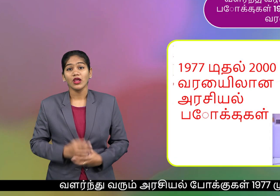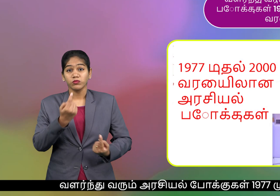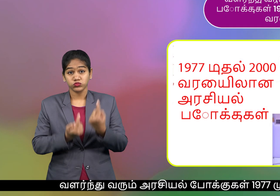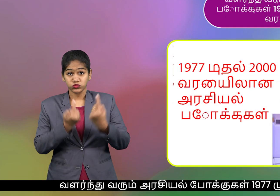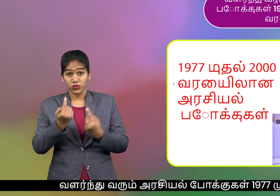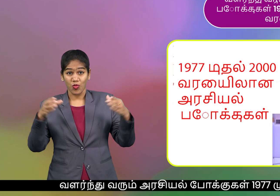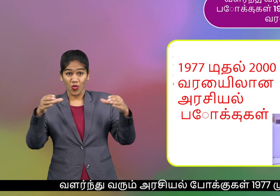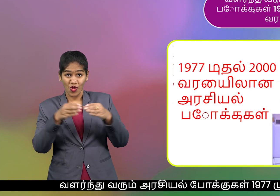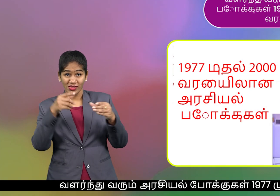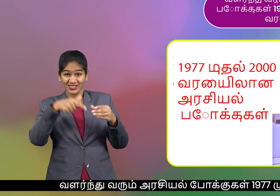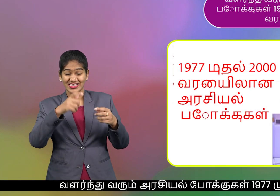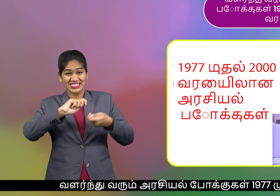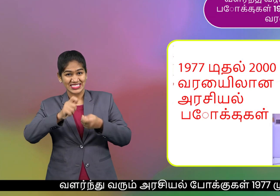வளர்ந்து வரும் அரசியல் போக்குகள்